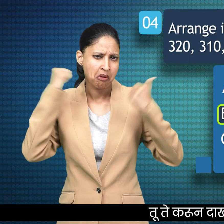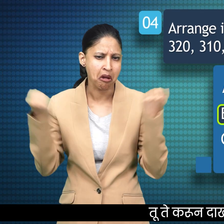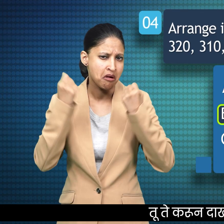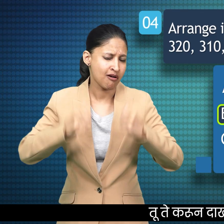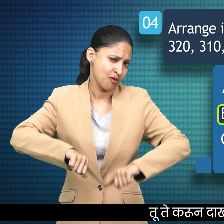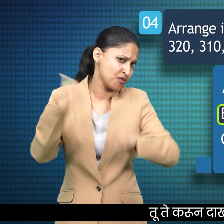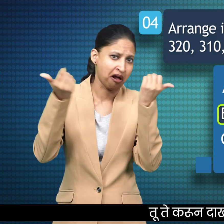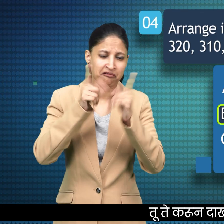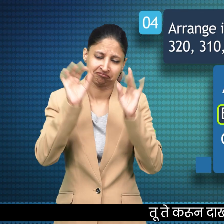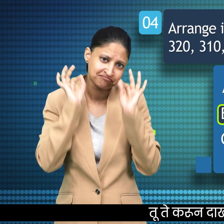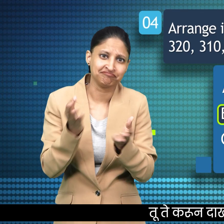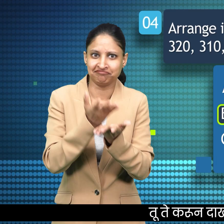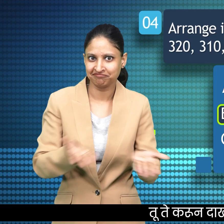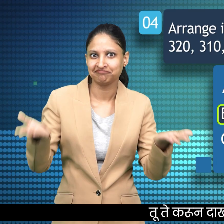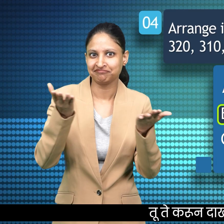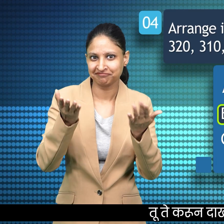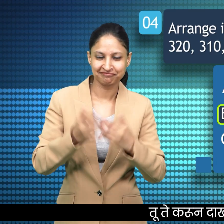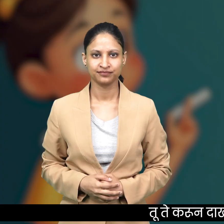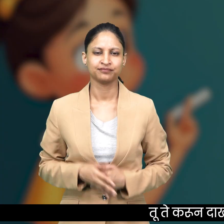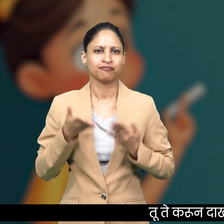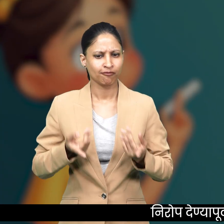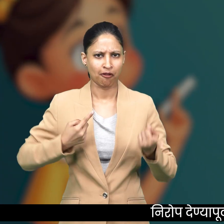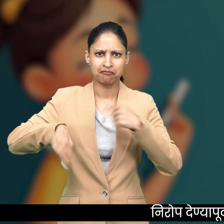तू ते करून दाखवलंस नंबर चॅम्पियन.